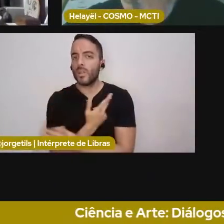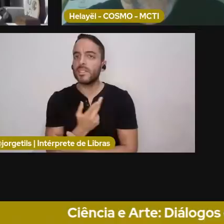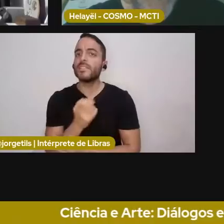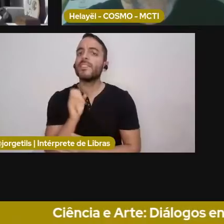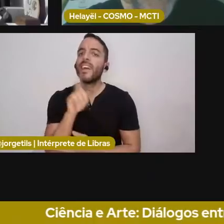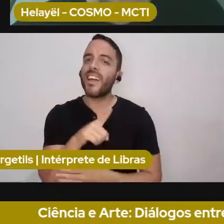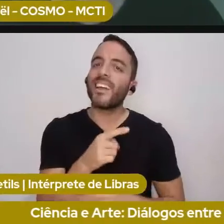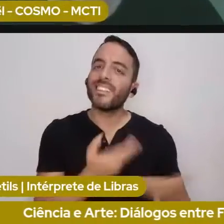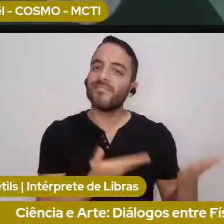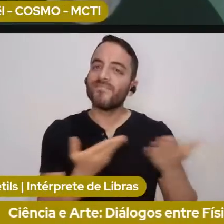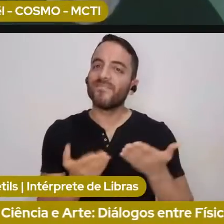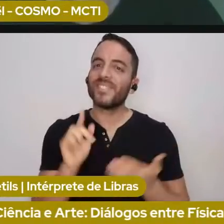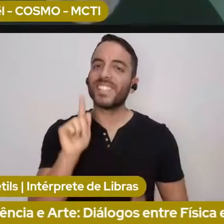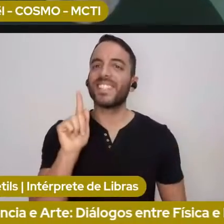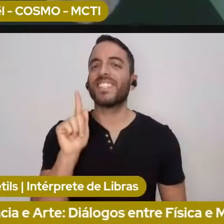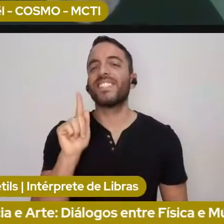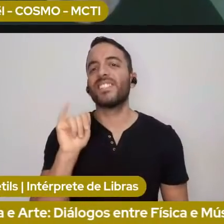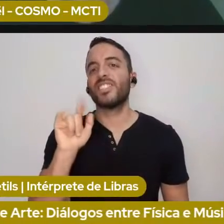Gilberto Gil.